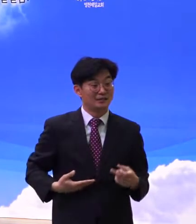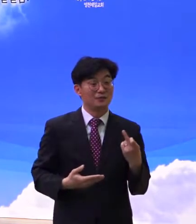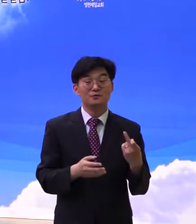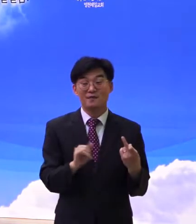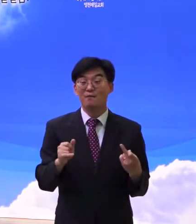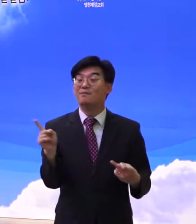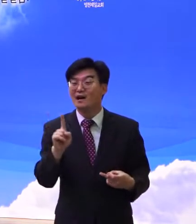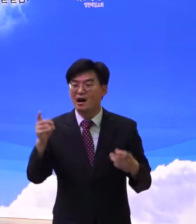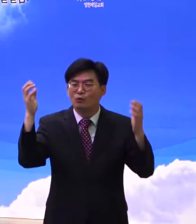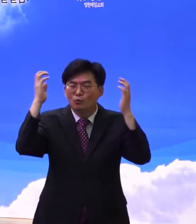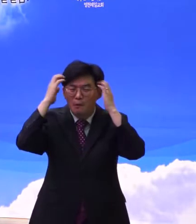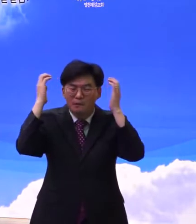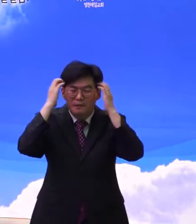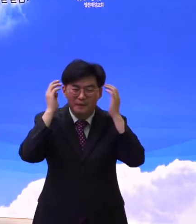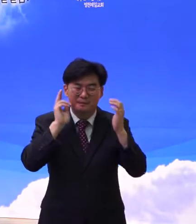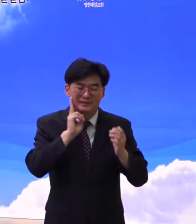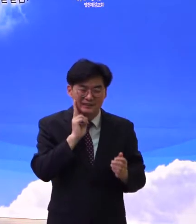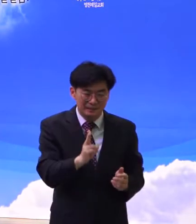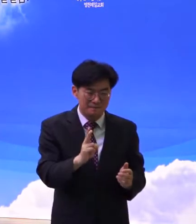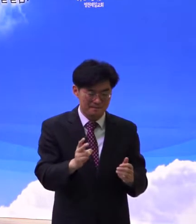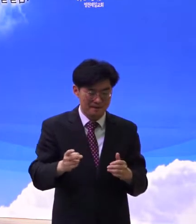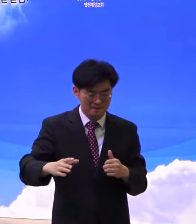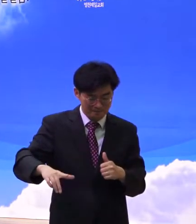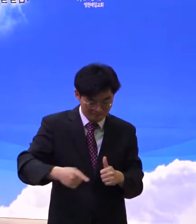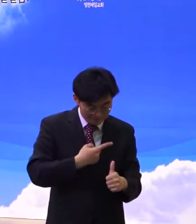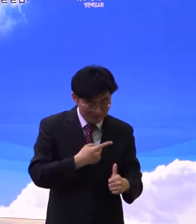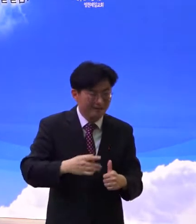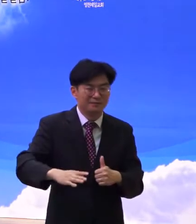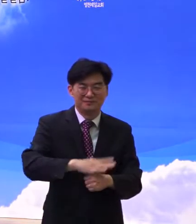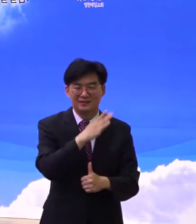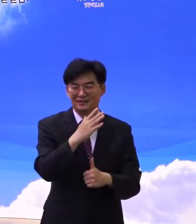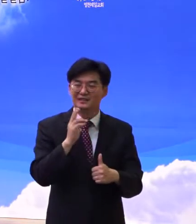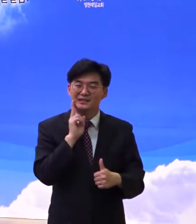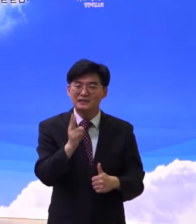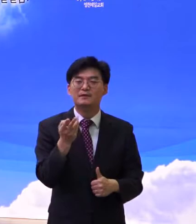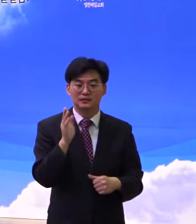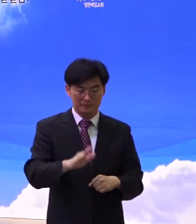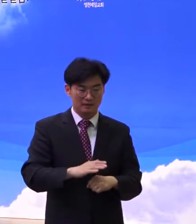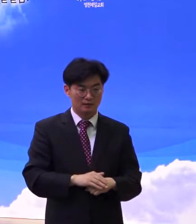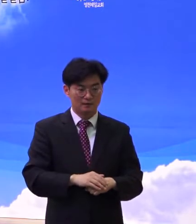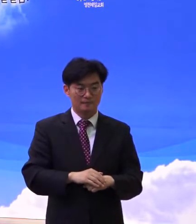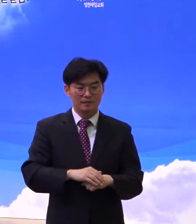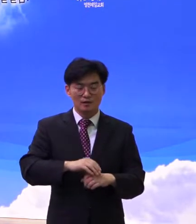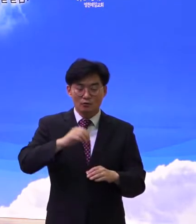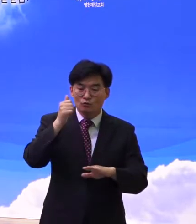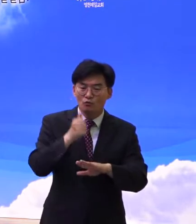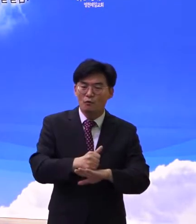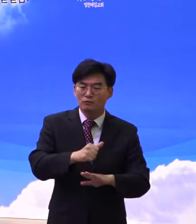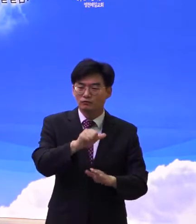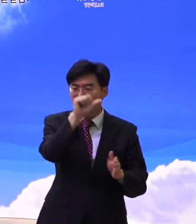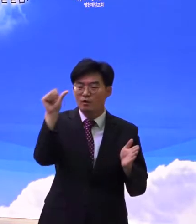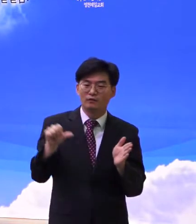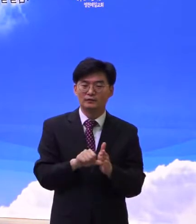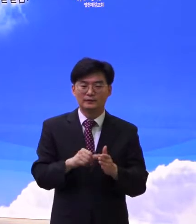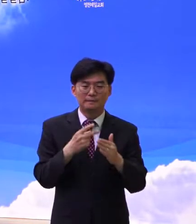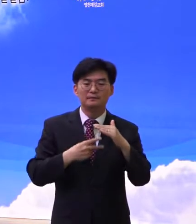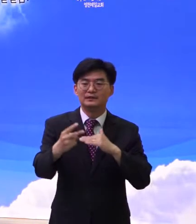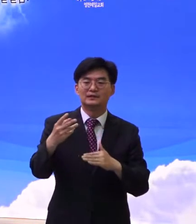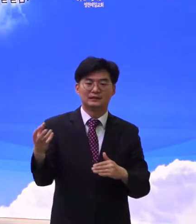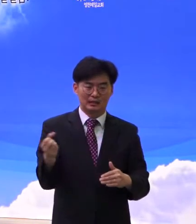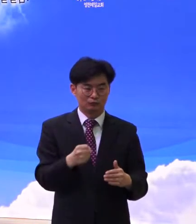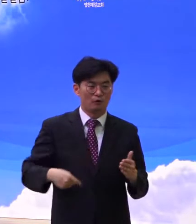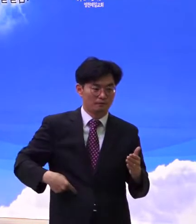있었고, 고통이 있었고, 박해가 있었고, 또 수많은 제자들이 목숨을 내걸고 순교를 하게 됐습니다.